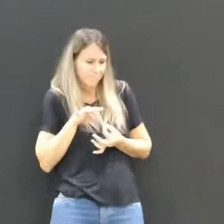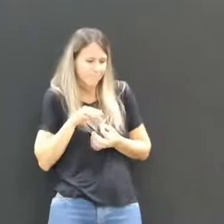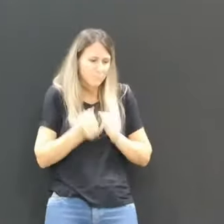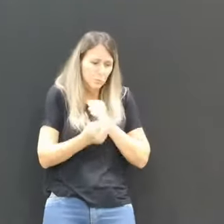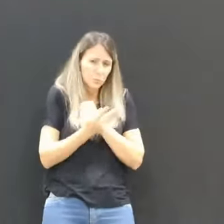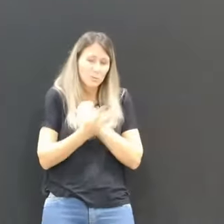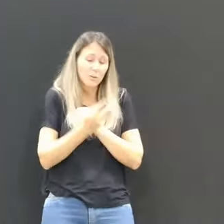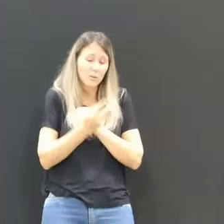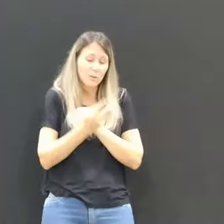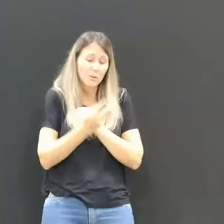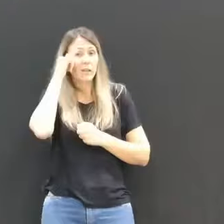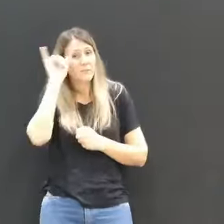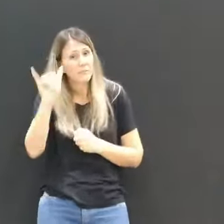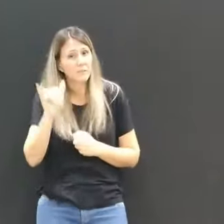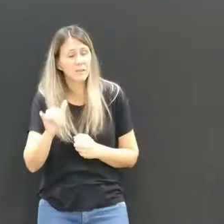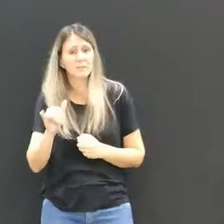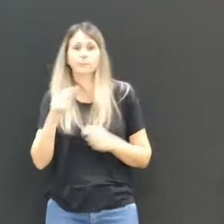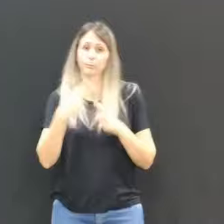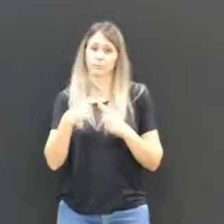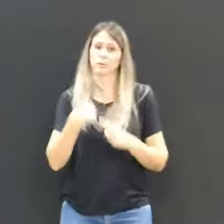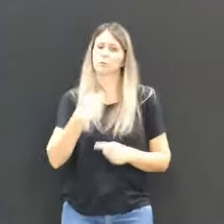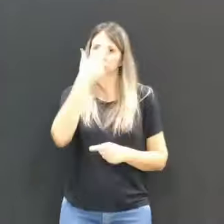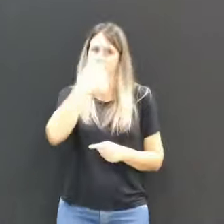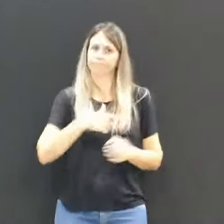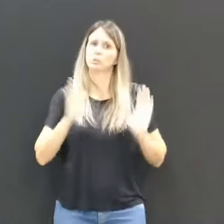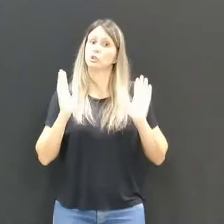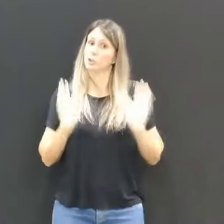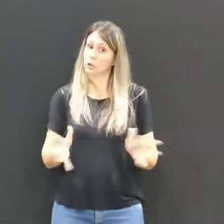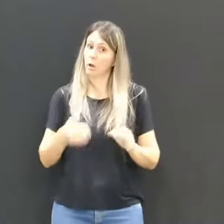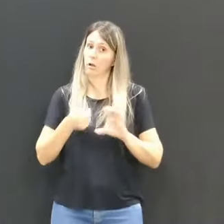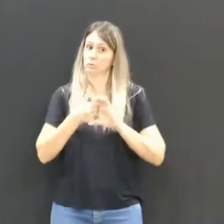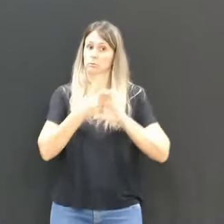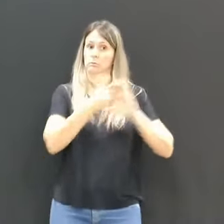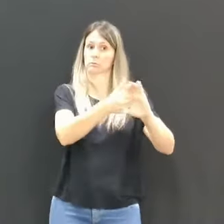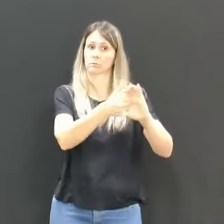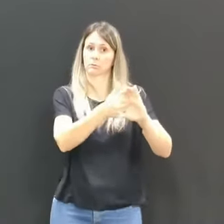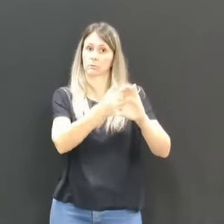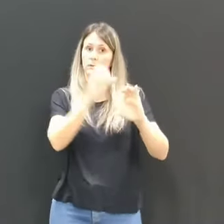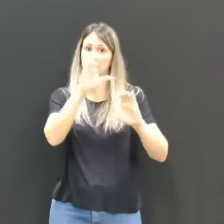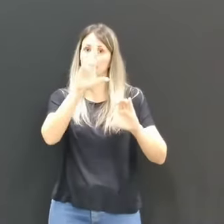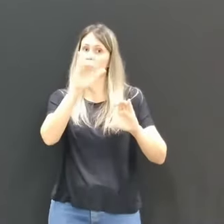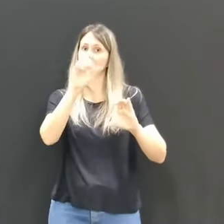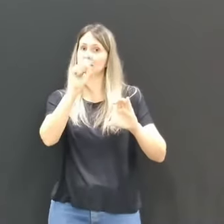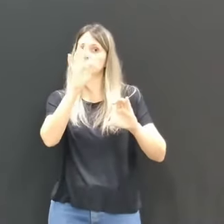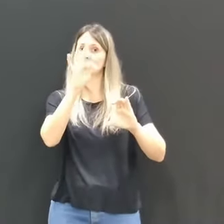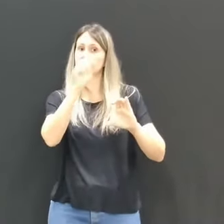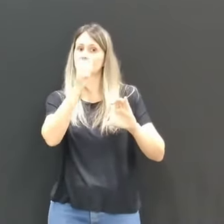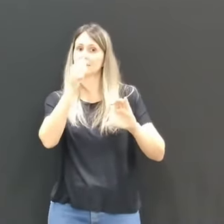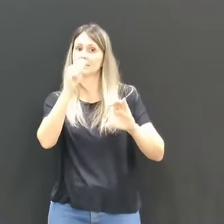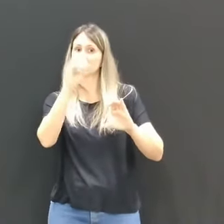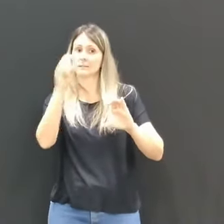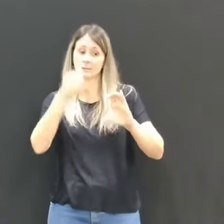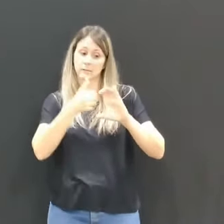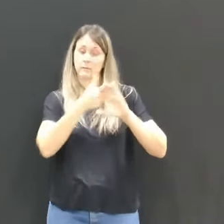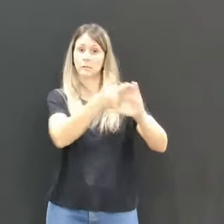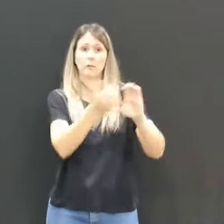espírito está parece confuso. Por isso a pessoa precisa, né, por exemplo, seguir a